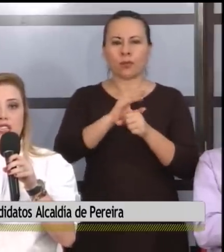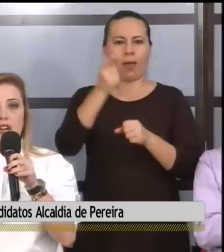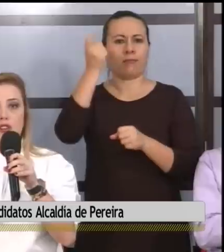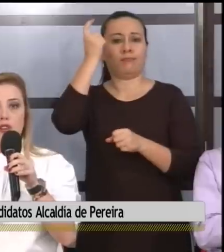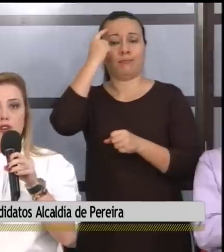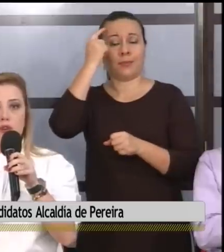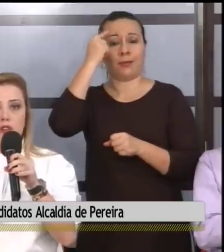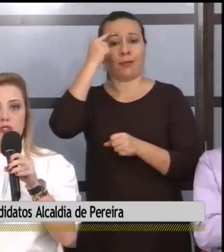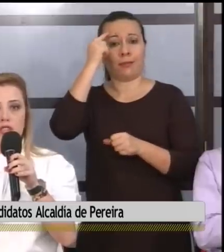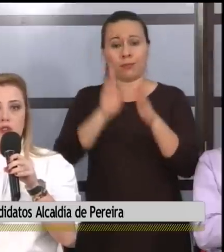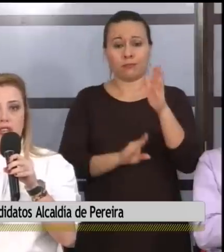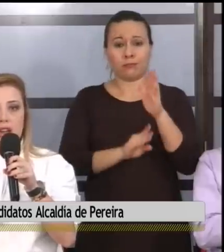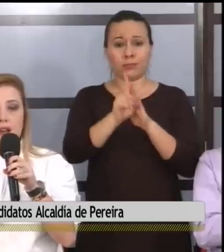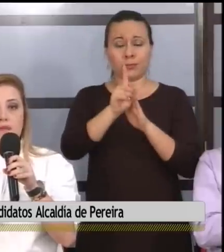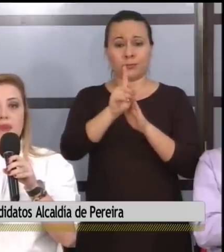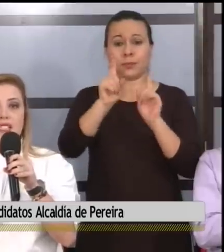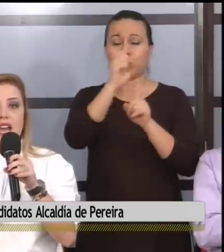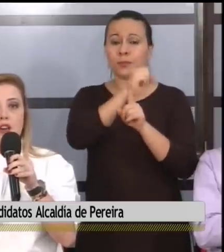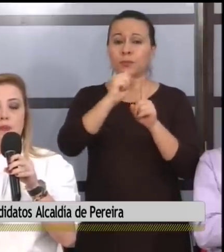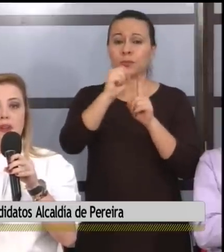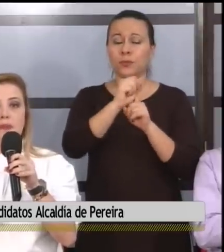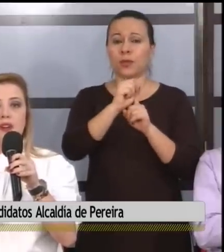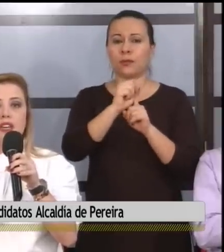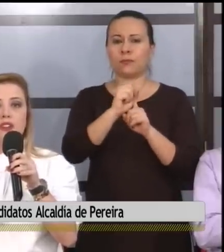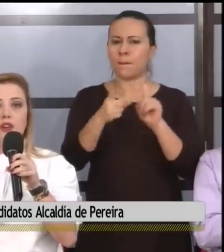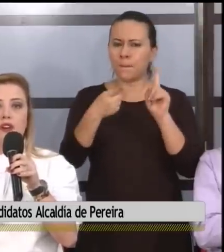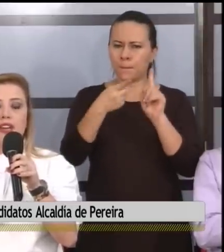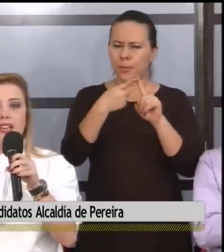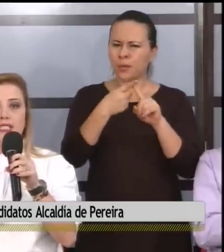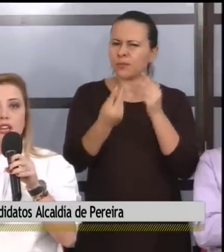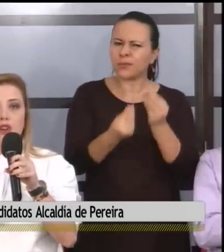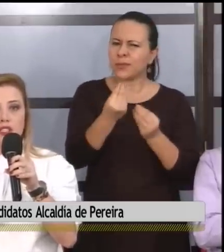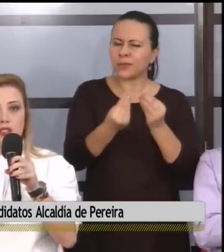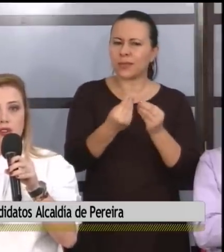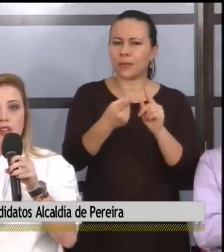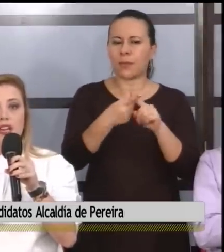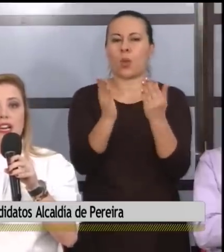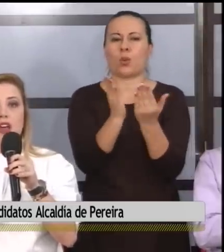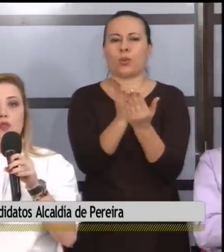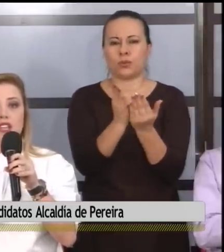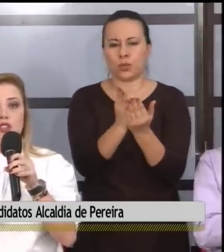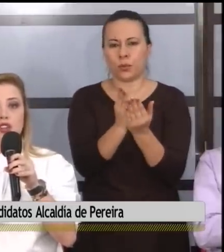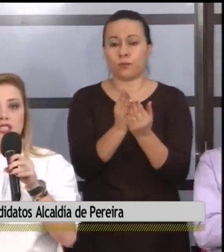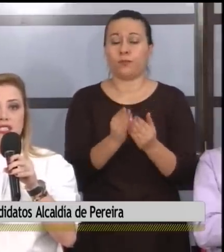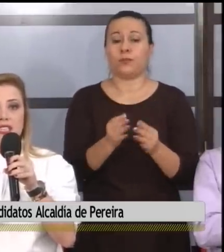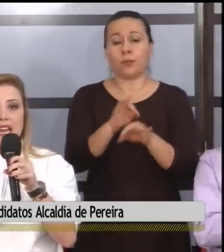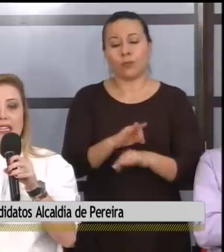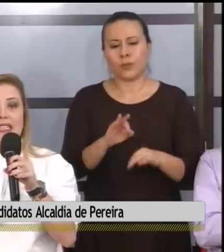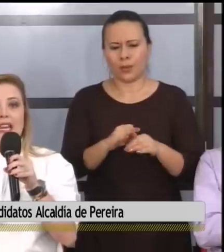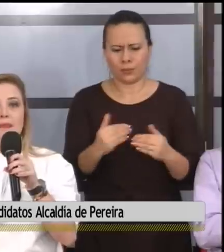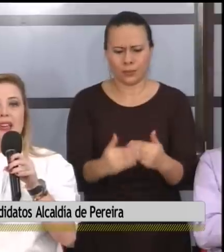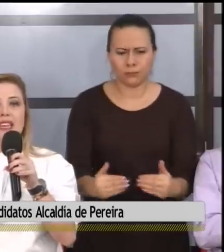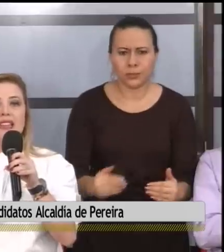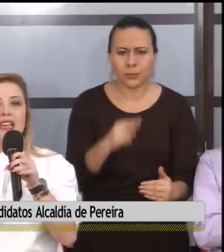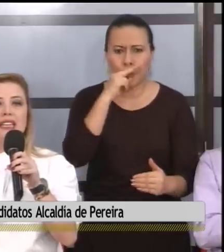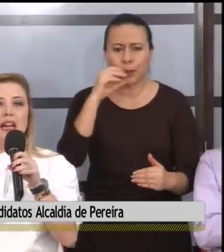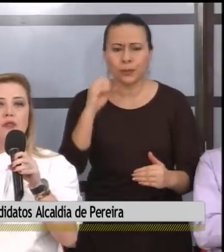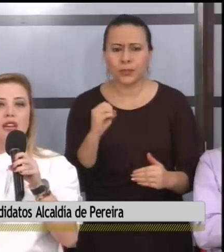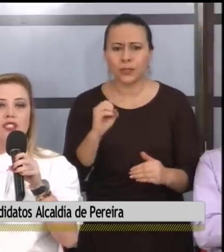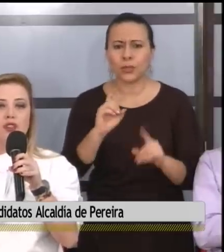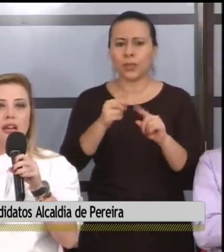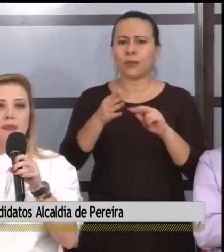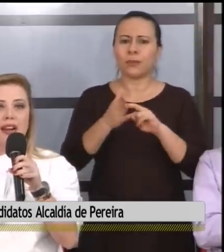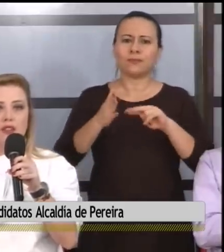un desarrollo económico y seguridad, basado primero que todo en esa educación, la educación inicial, la media